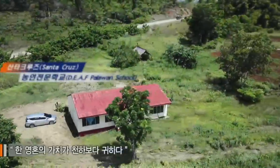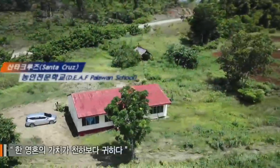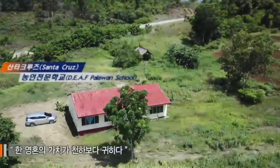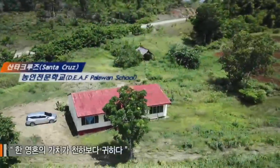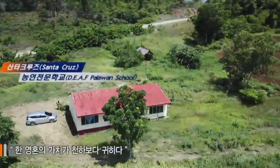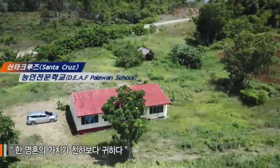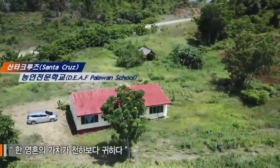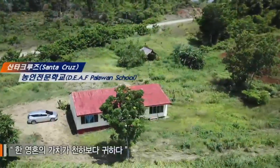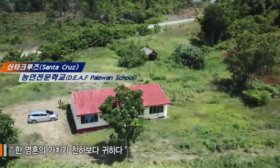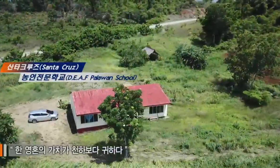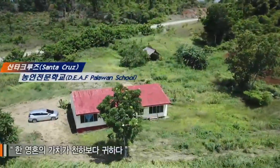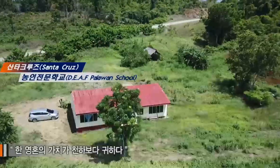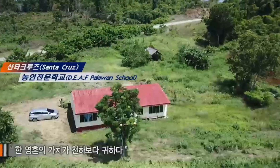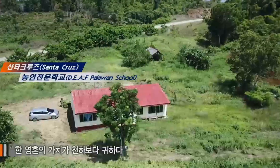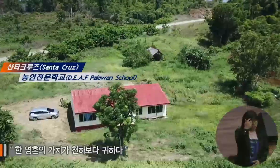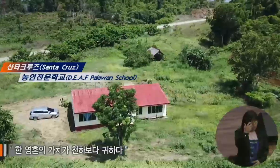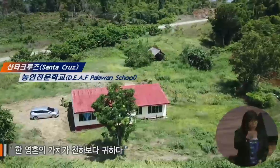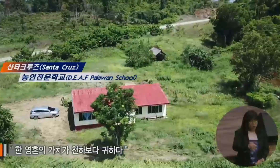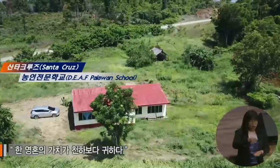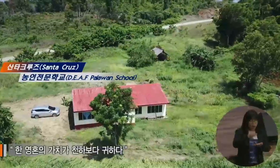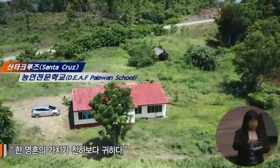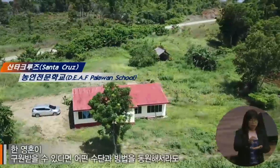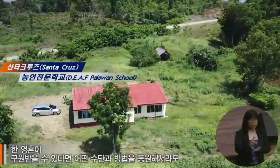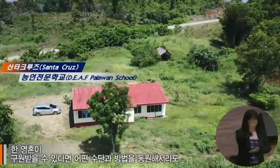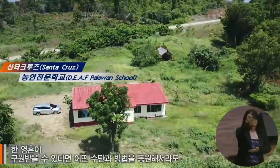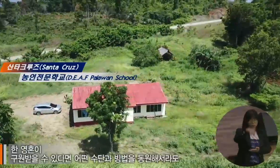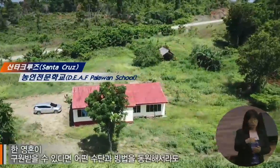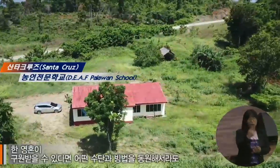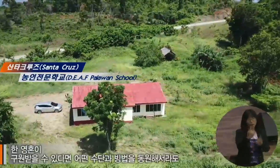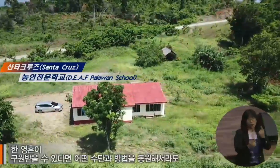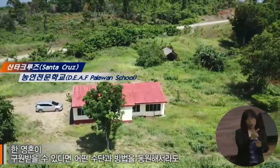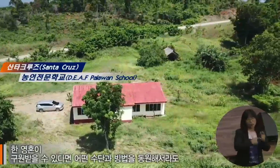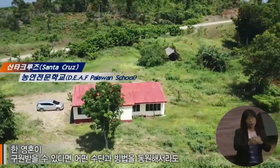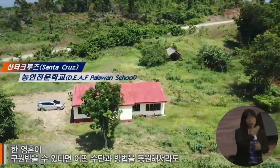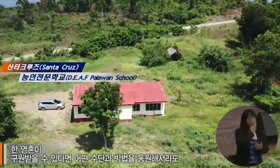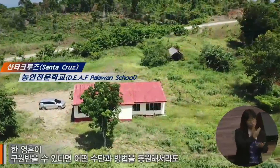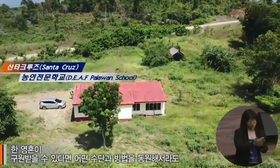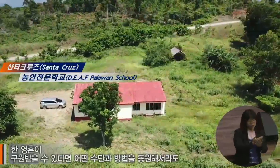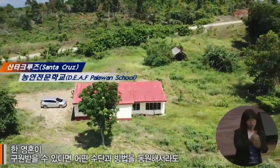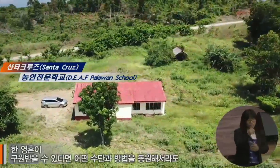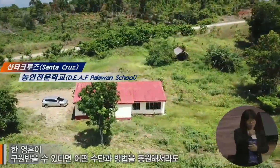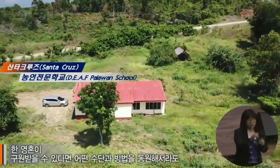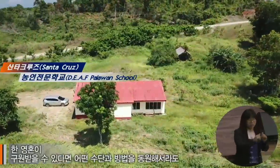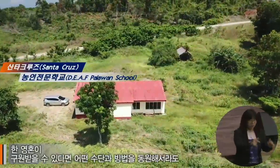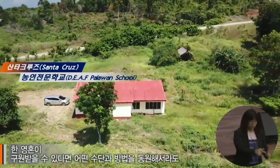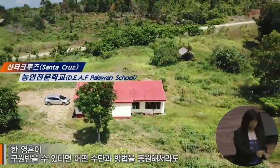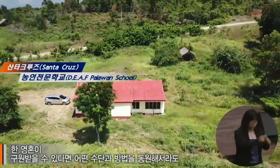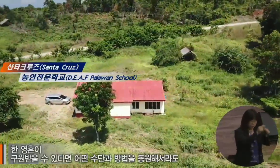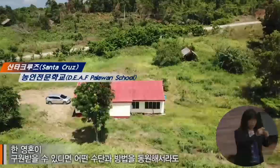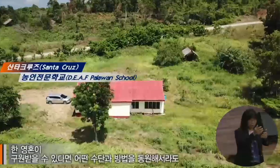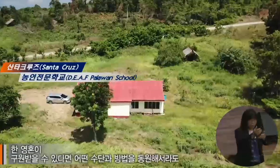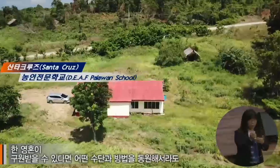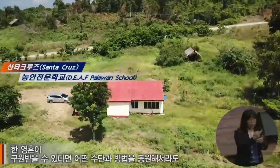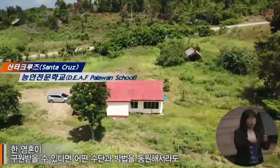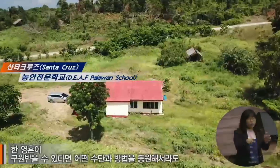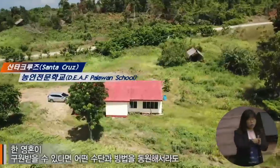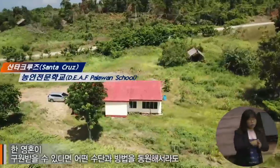한 영혼의 가치가 천하보다 귀하다. 한 영혼이 구원받을 수 있다면 어떤 수단과 방법을